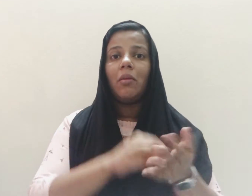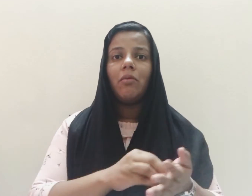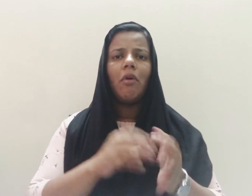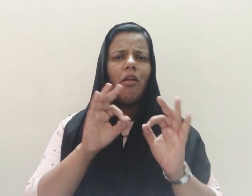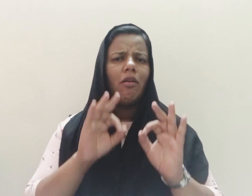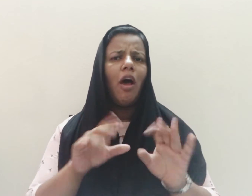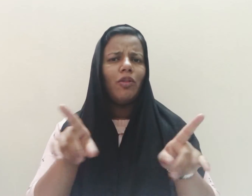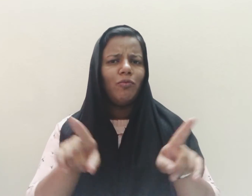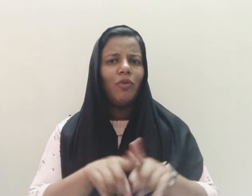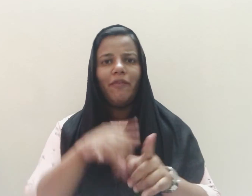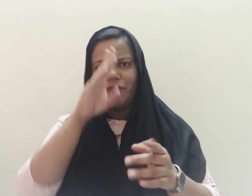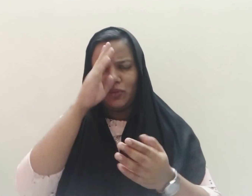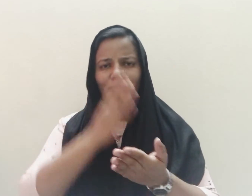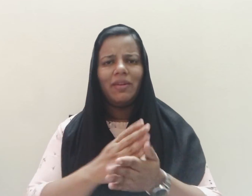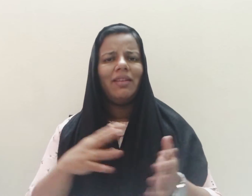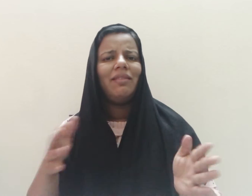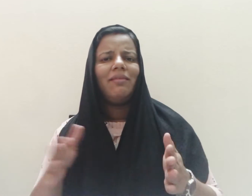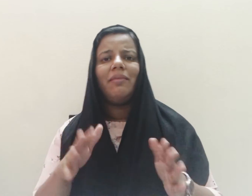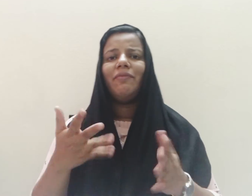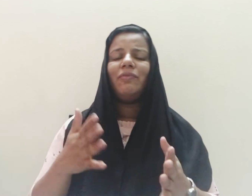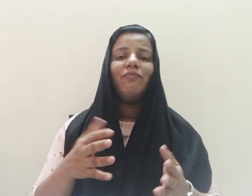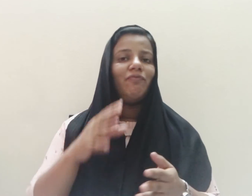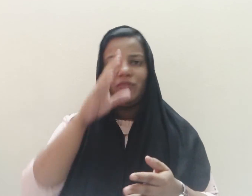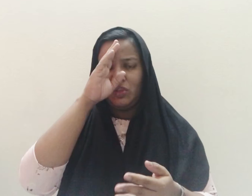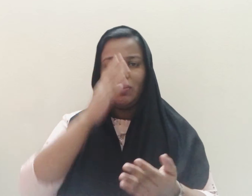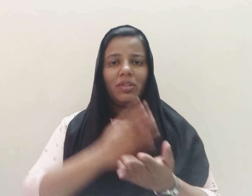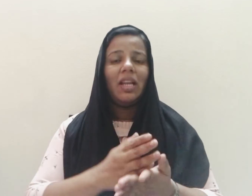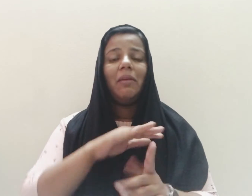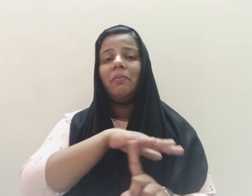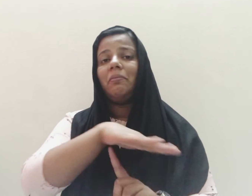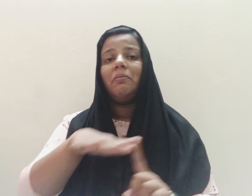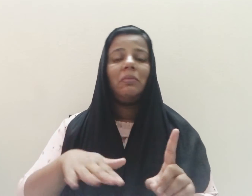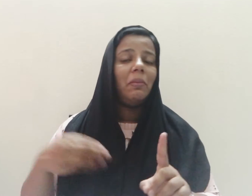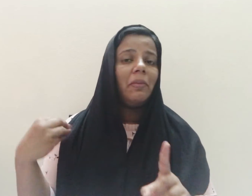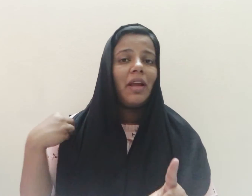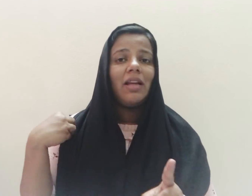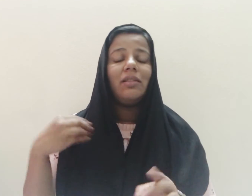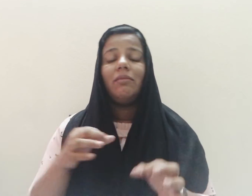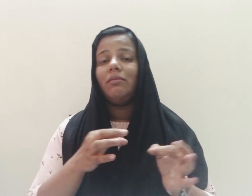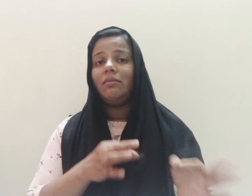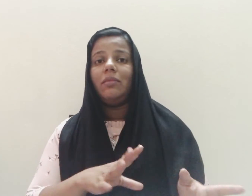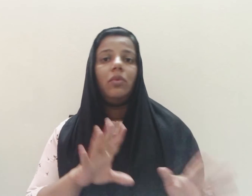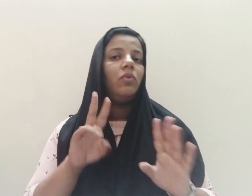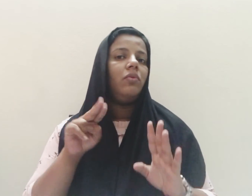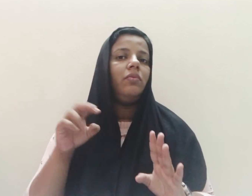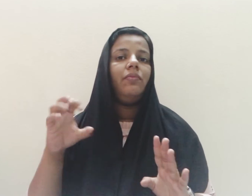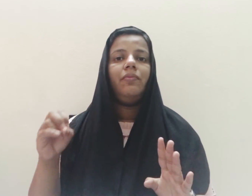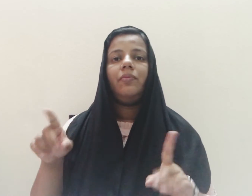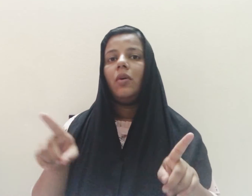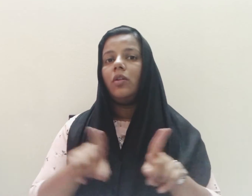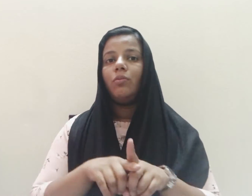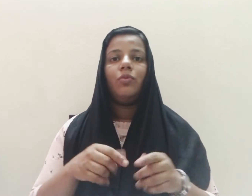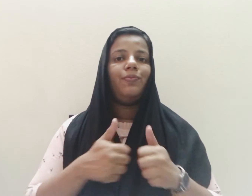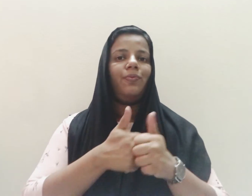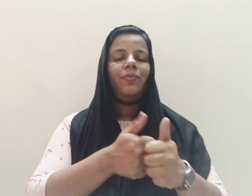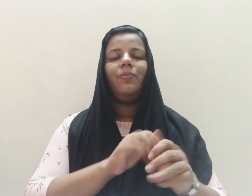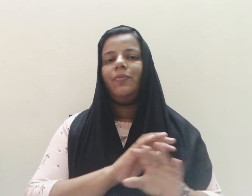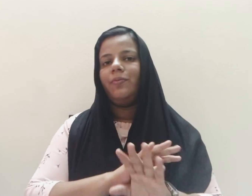ഉറപ്പുള്ള വിശ്വാസമായിരിക്കണം. ആടി ഉരയുന്ന വിശ്വാസമാകല്ലേ, എന്തെങ്കിലും സാഹചര്യം വരുമ്പോൾ മാറിപ്പോകുന്ന വിശ്വാസമായി നമ്മുടെ